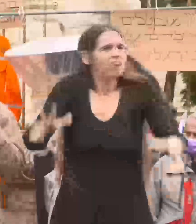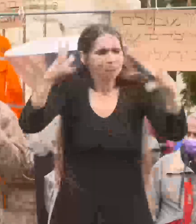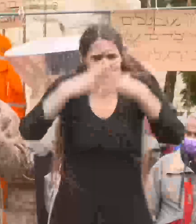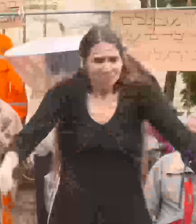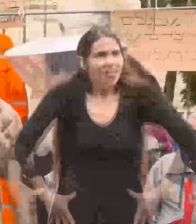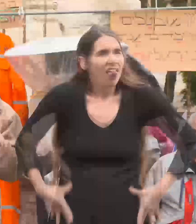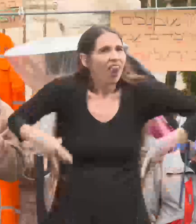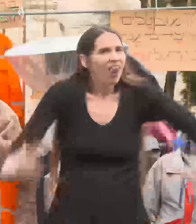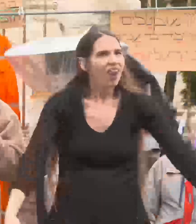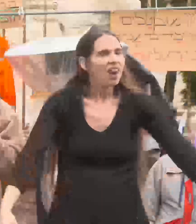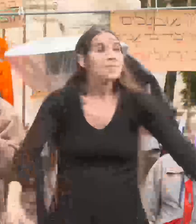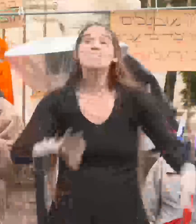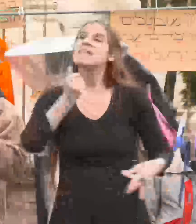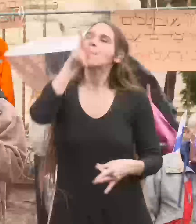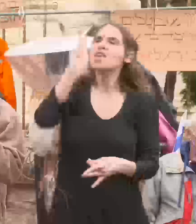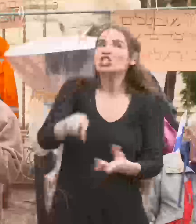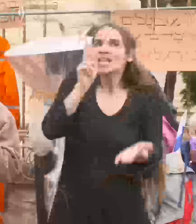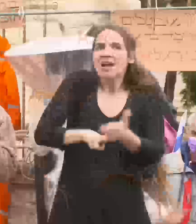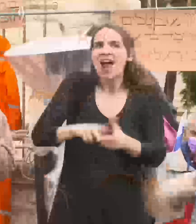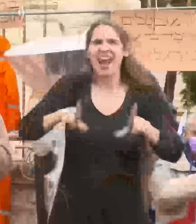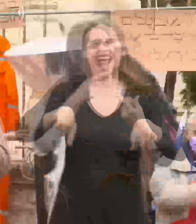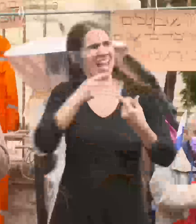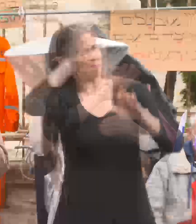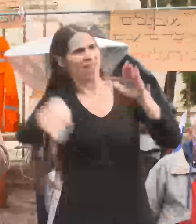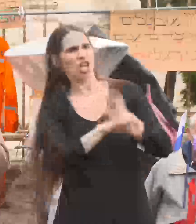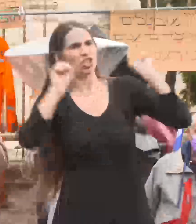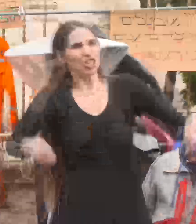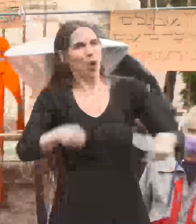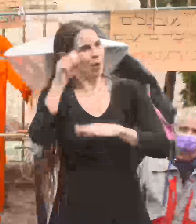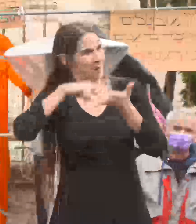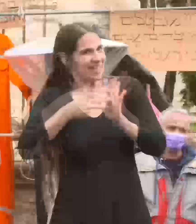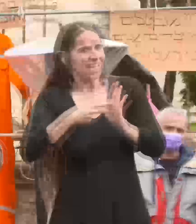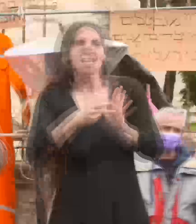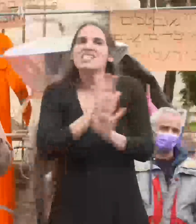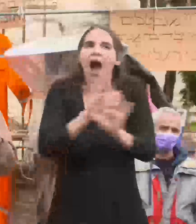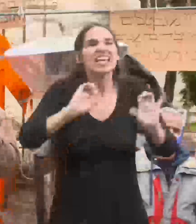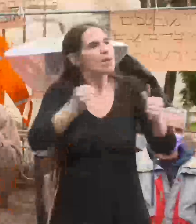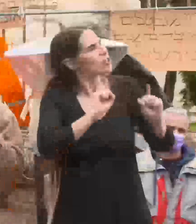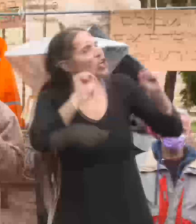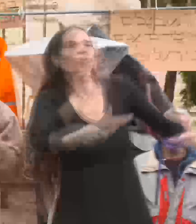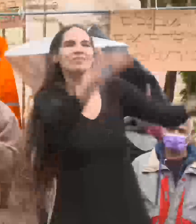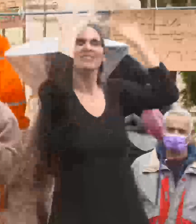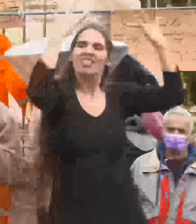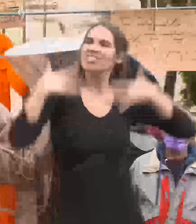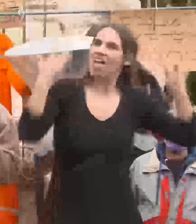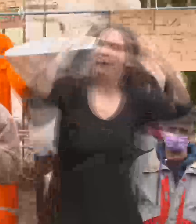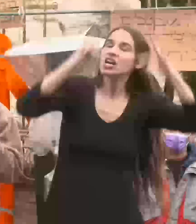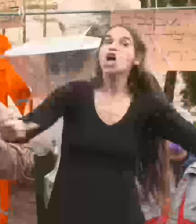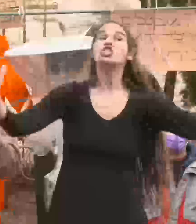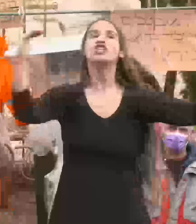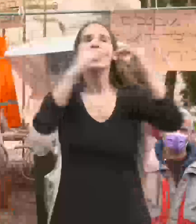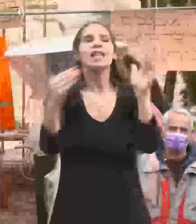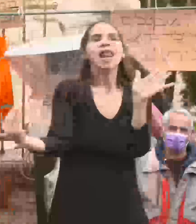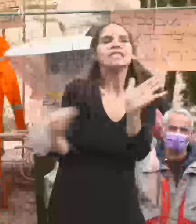וקורסות. כי אם יש איזשהו הצדק לחיים תחת שלטון מדיני, הרי זה רק כאשר הוא מספק דאגה שוויונית